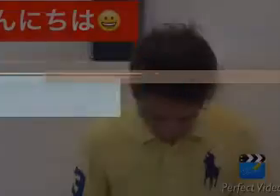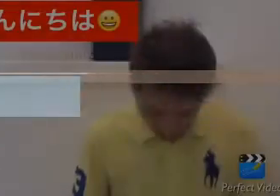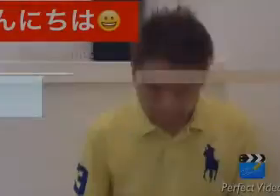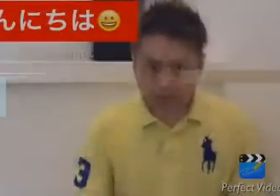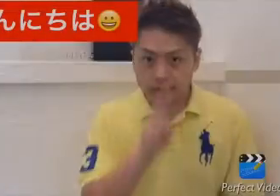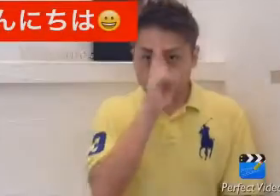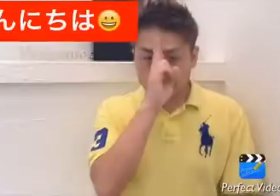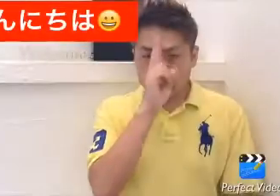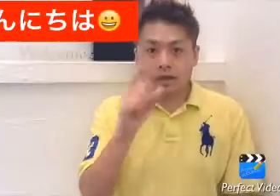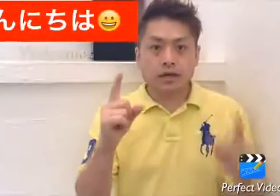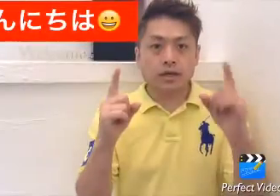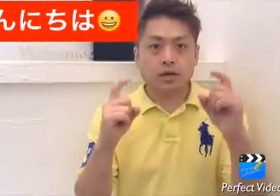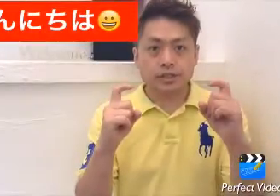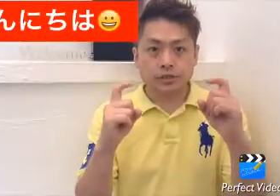こんにちは。私の